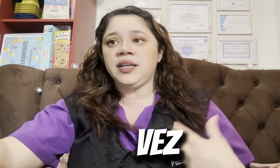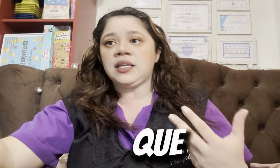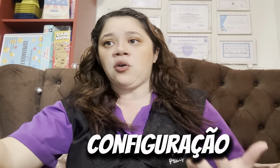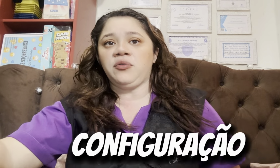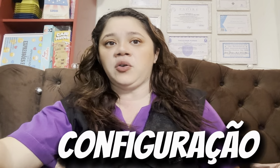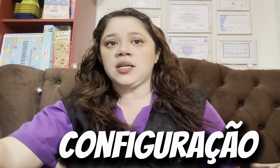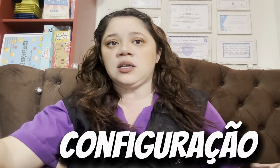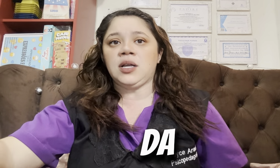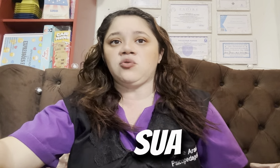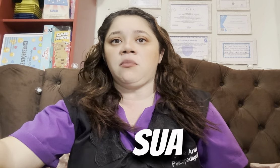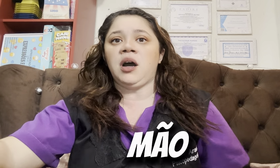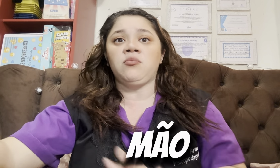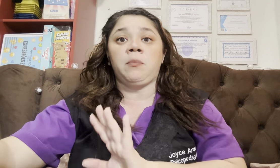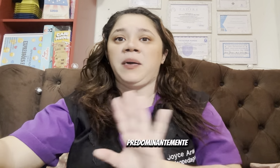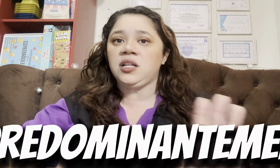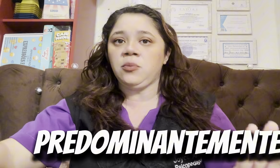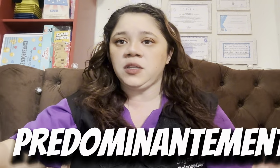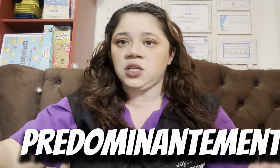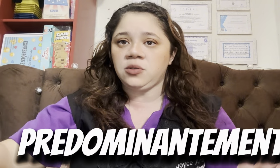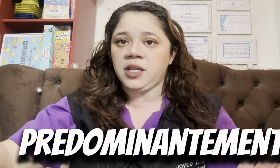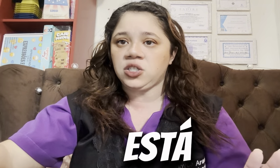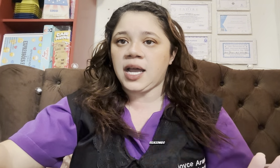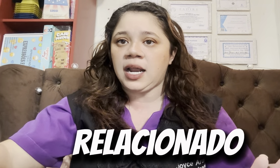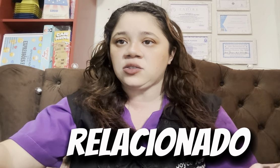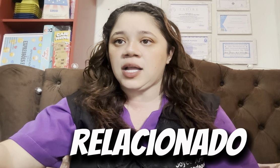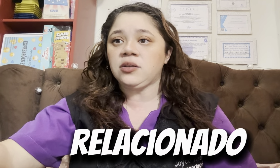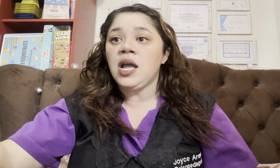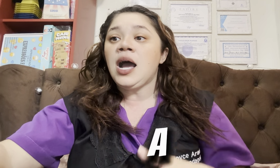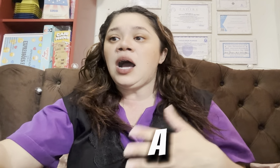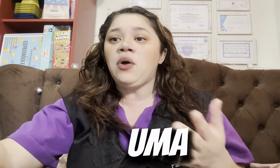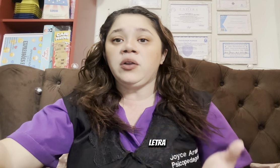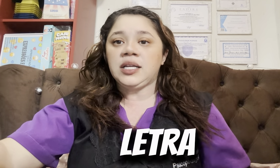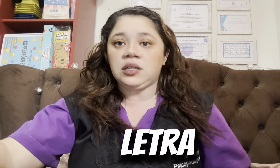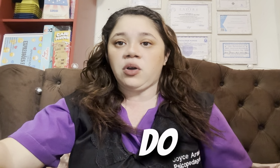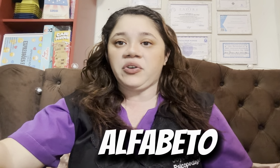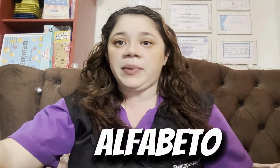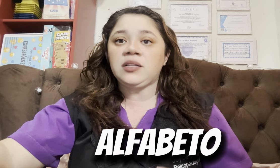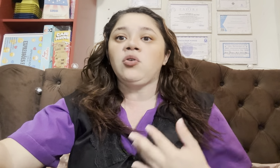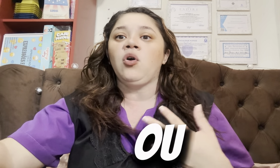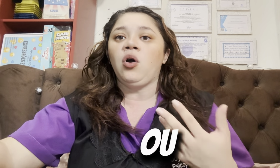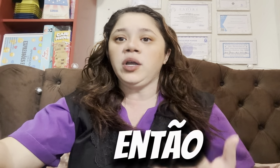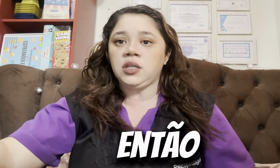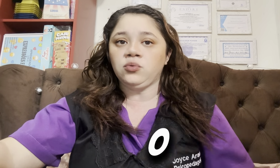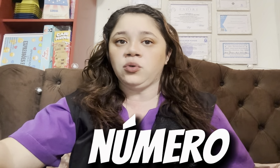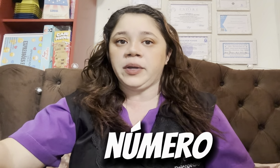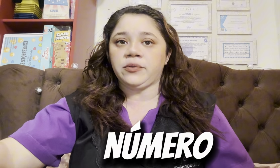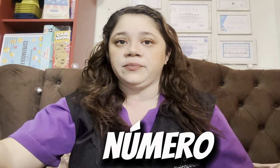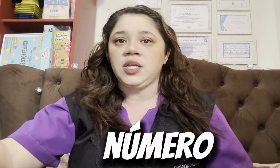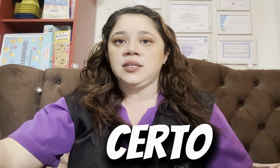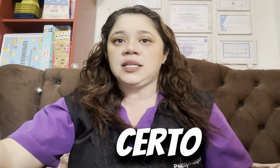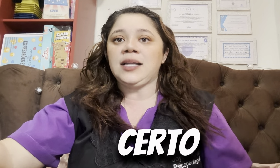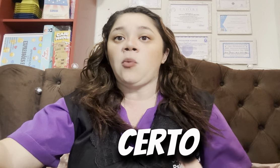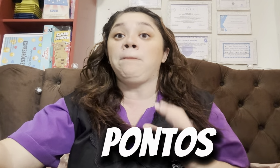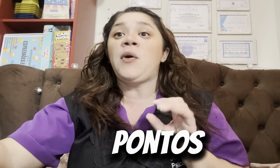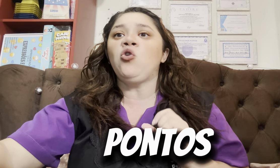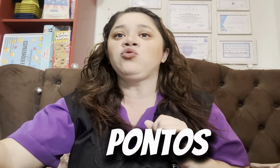a configuração da sua mão predominantemente está relacionada a uma letra do alfabeto ou então um número, certo? Pontos